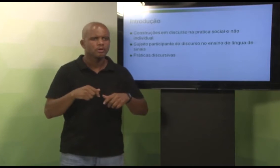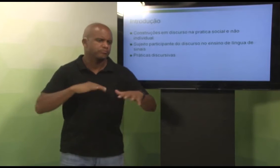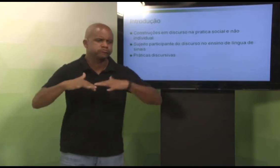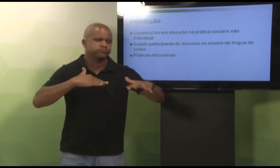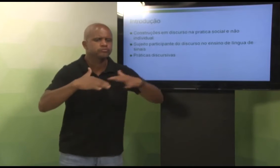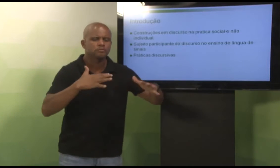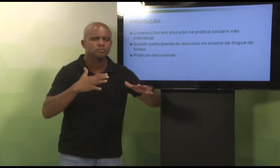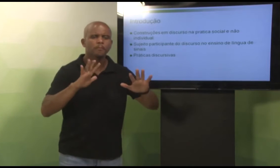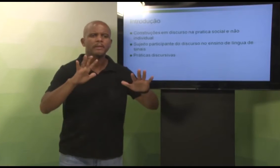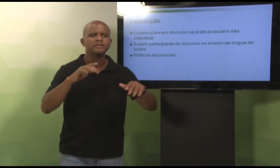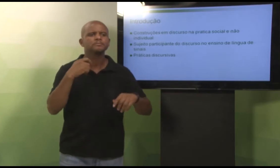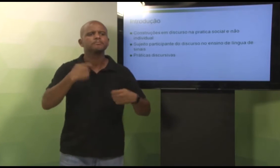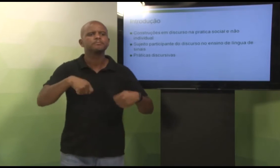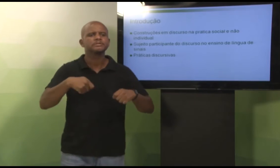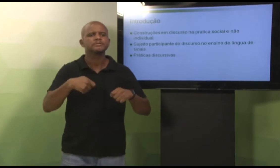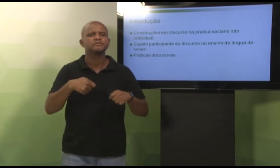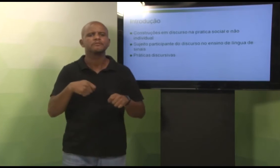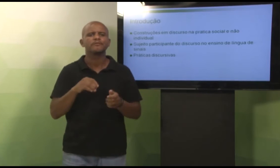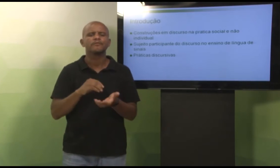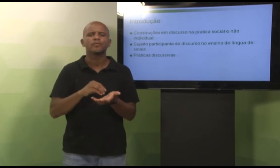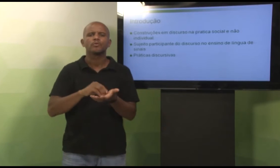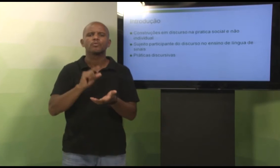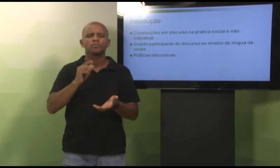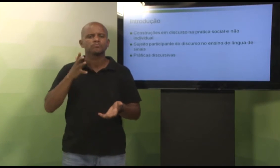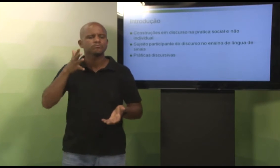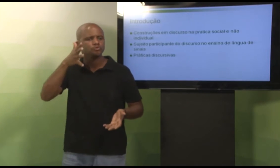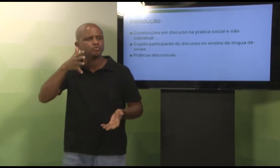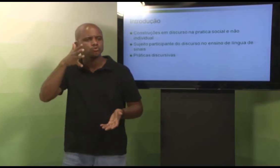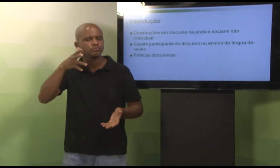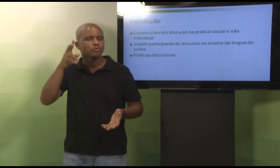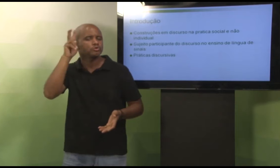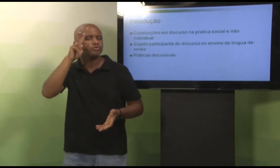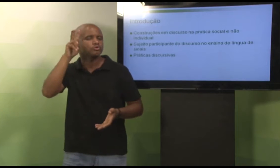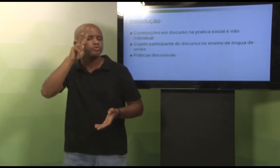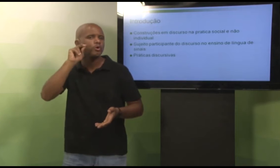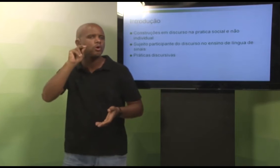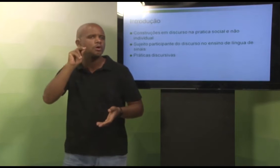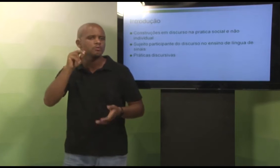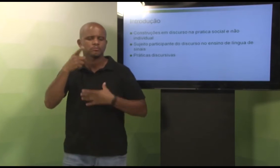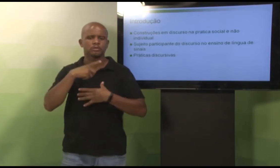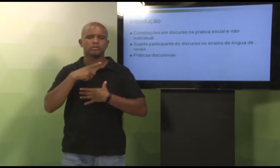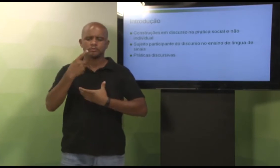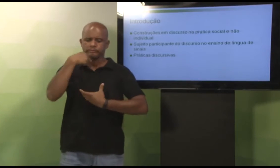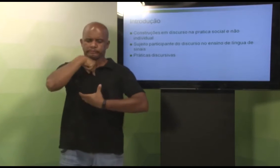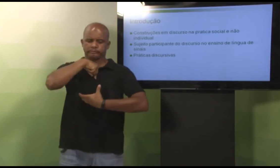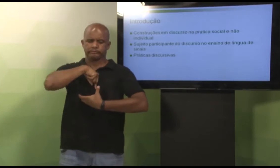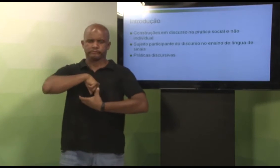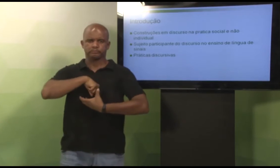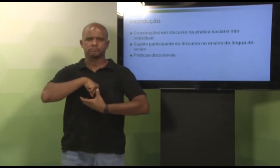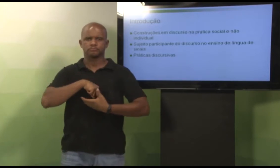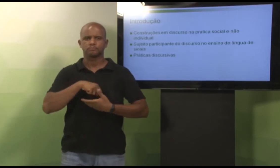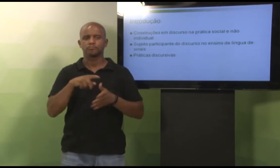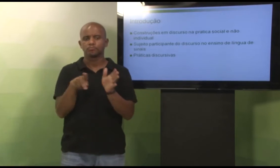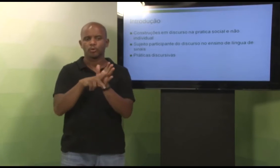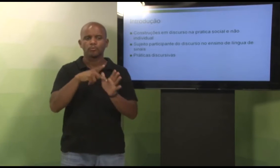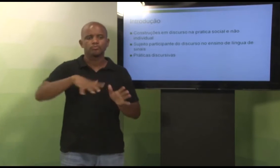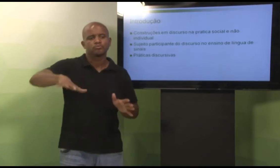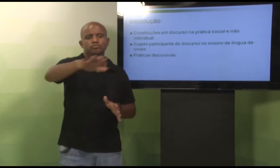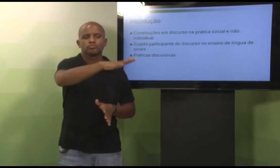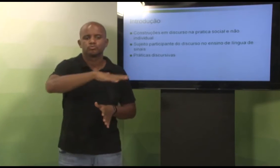que objetivam várias lutas, movimentos, mas às vezes falta o discurso histórico